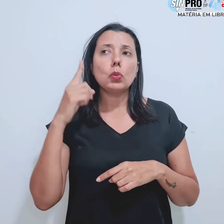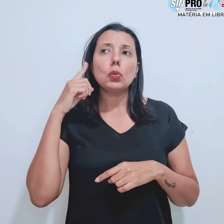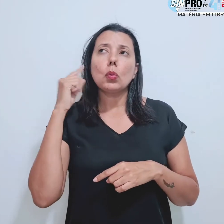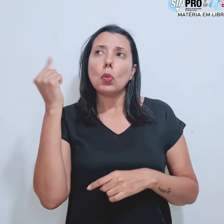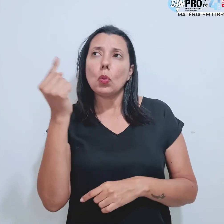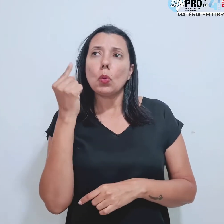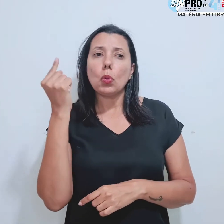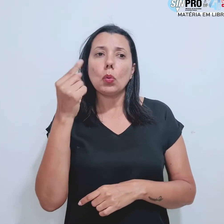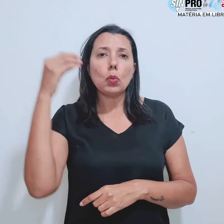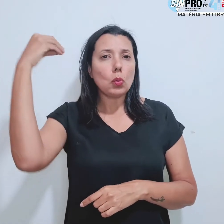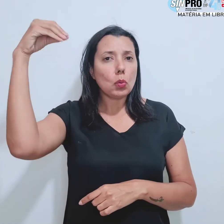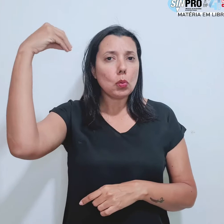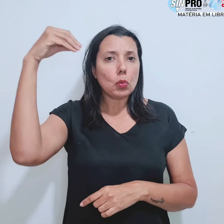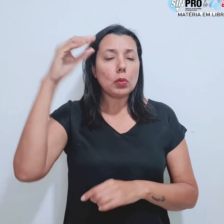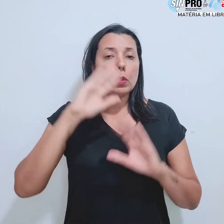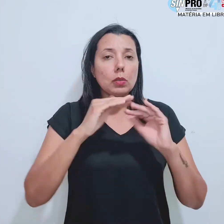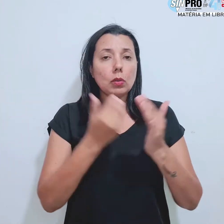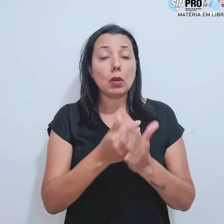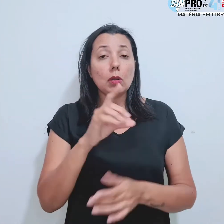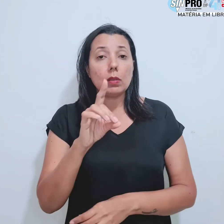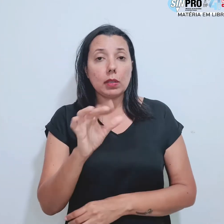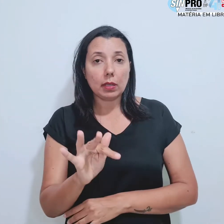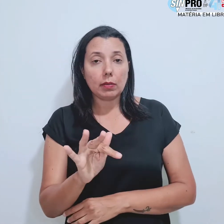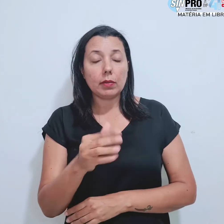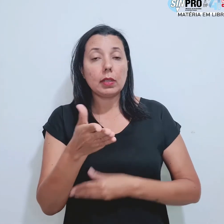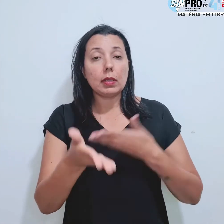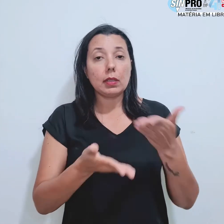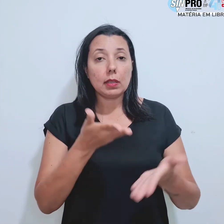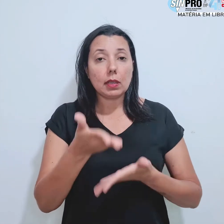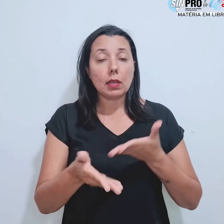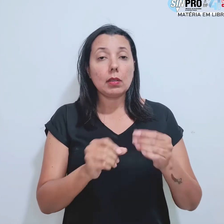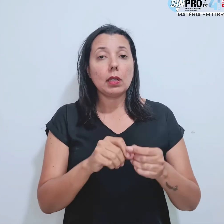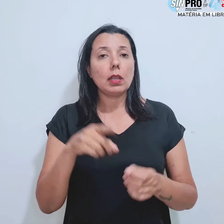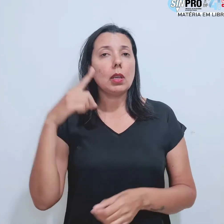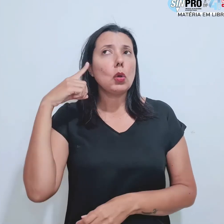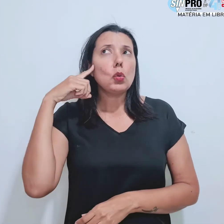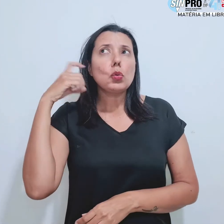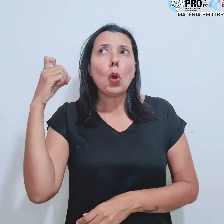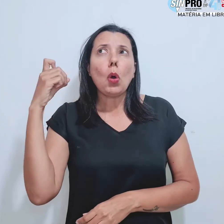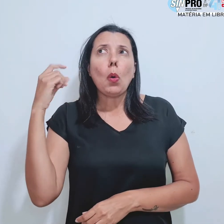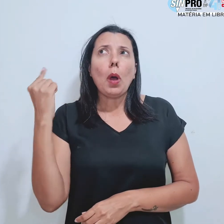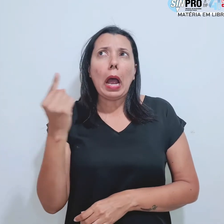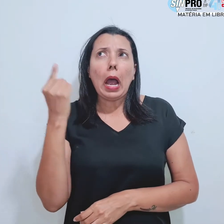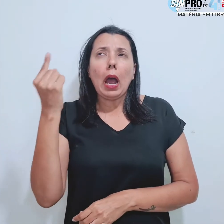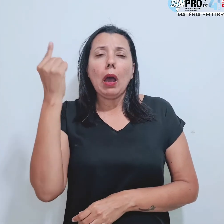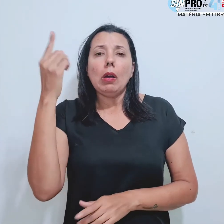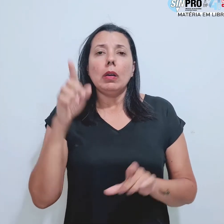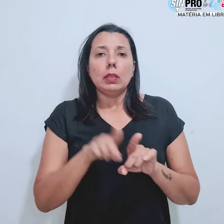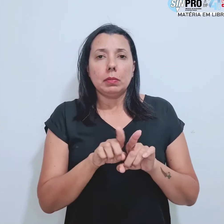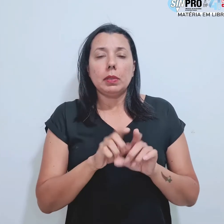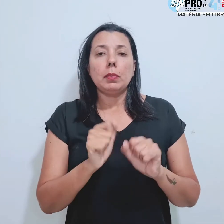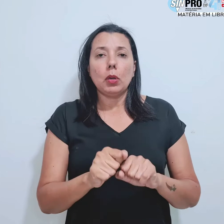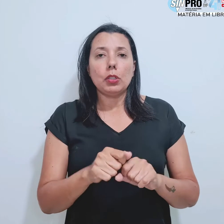sirenes nas escolas do DF. Trata-se de um som muito alto que também pode